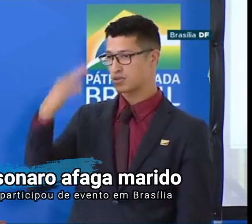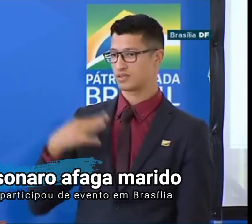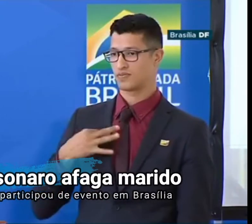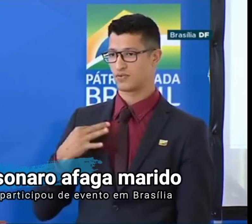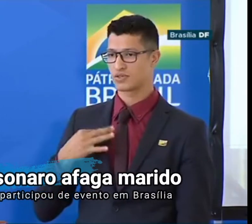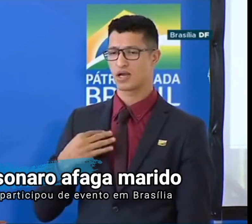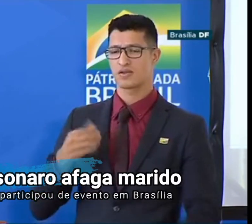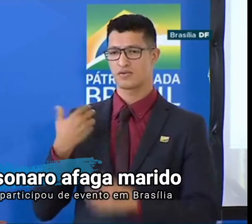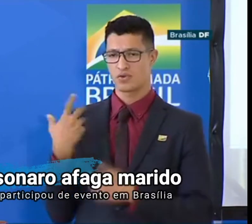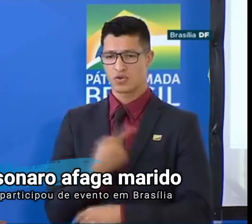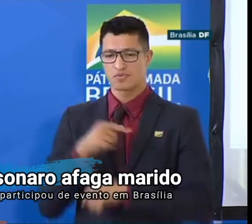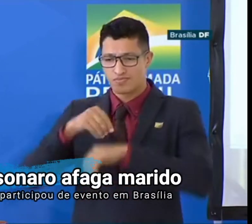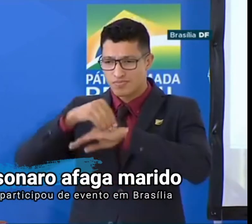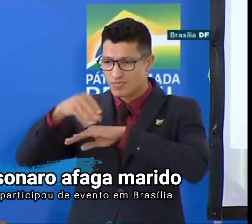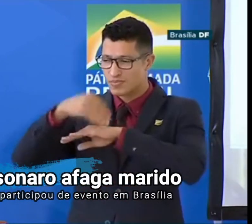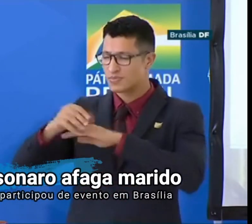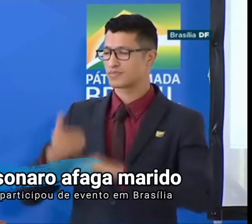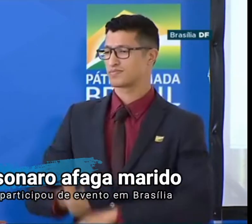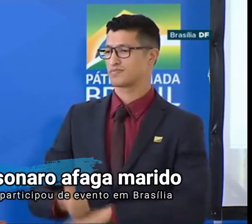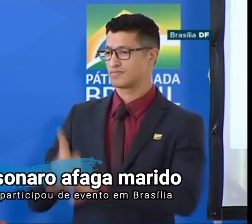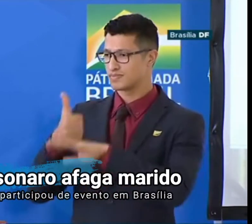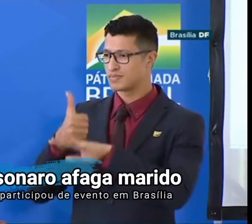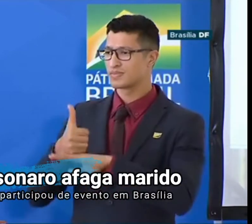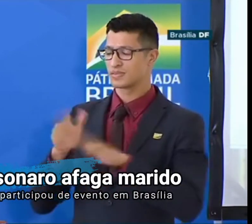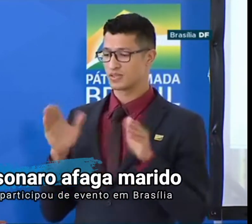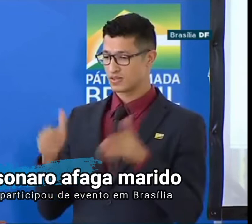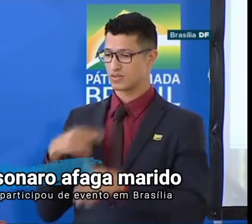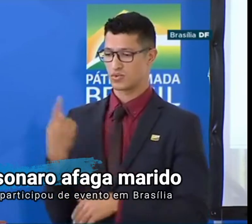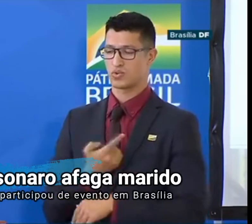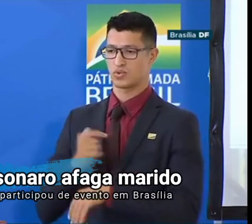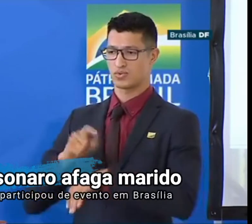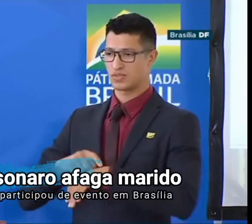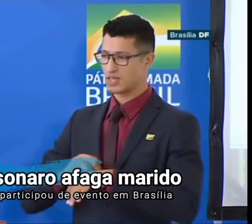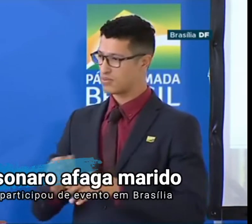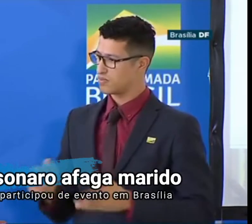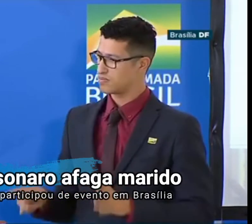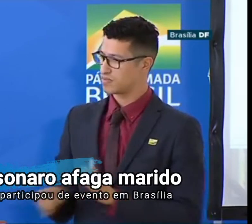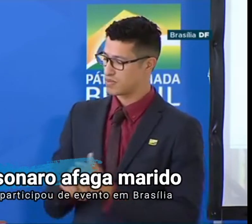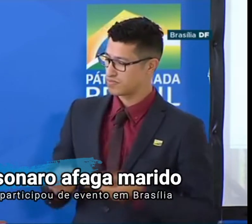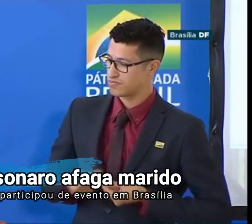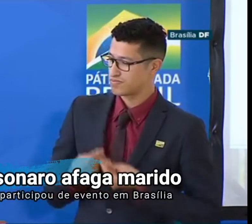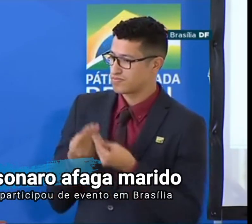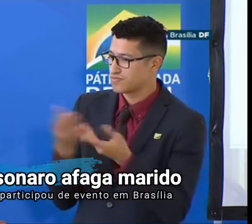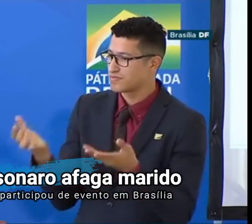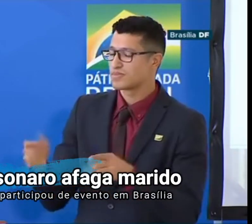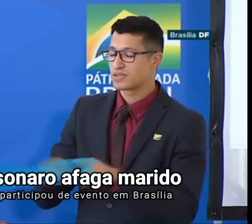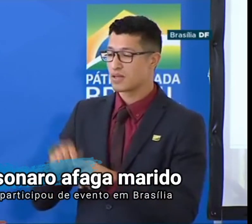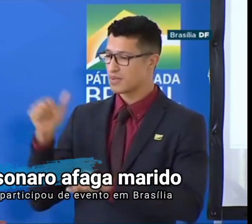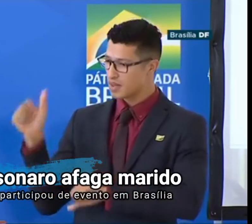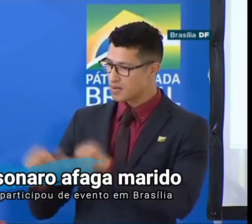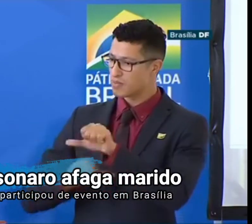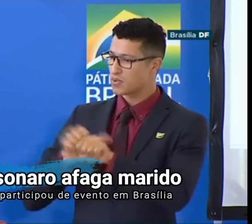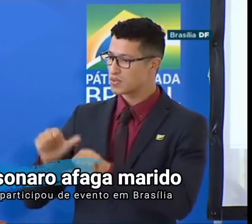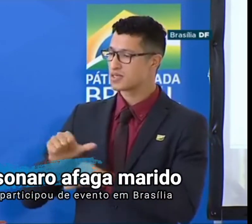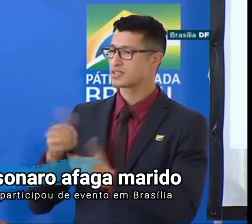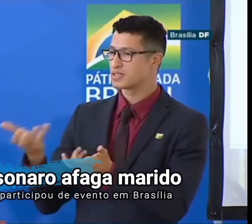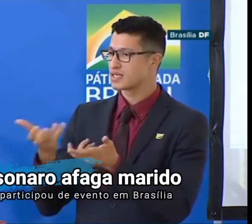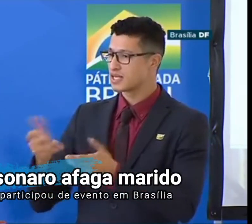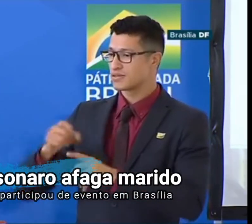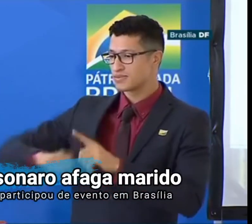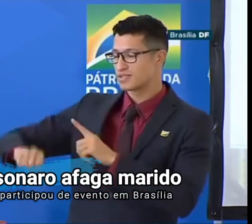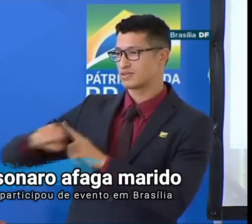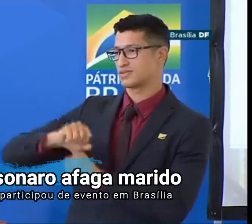boas práticas. Vamos dedicar um pouco do nosso tempo ao próximo. Vamos ser a mudança que queremos para a